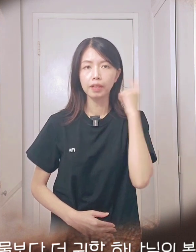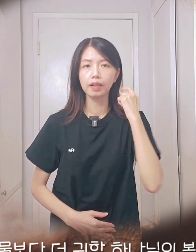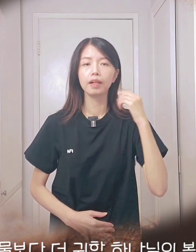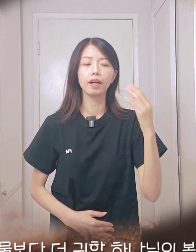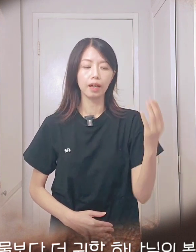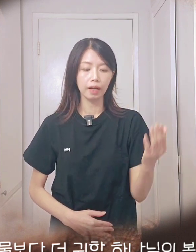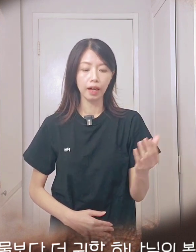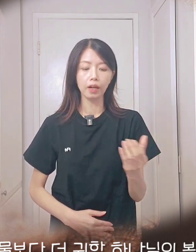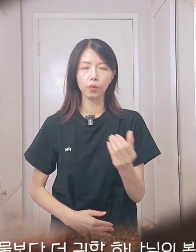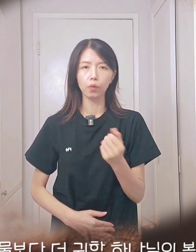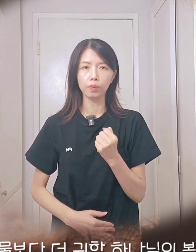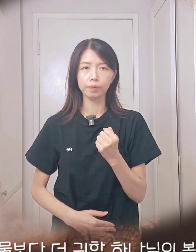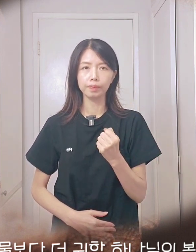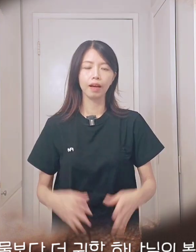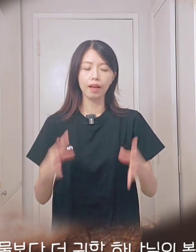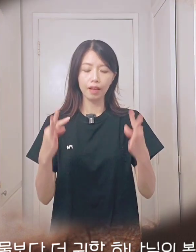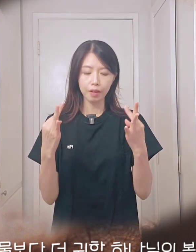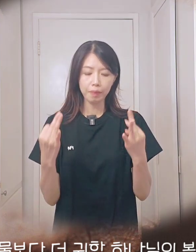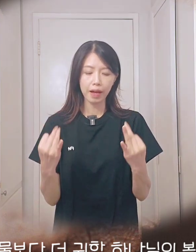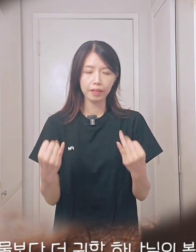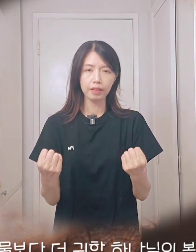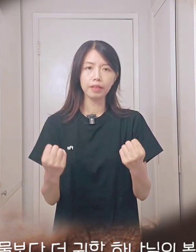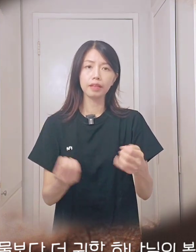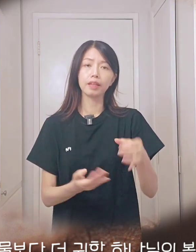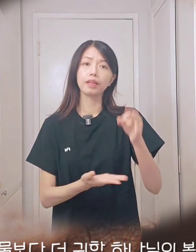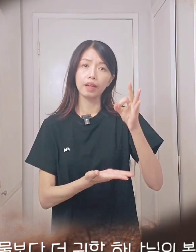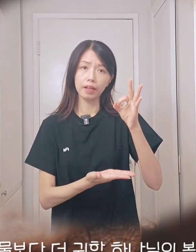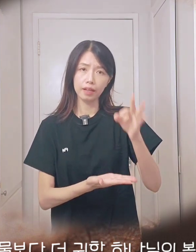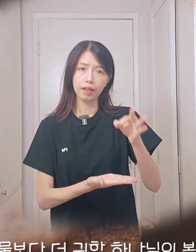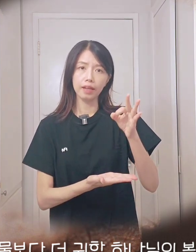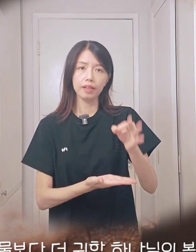복음을 갖고 많은